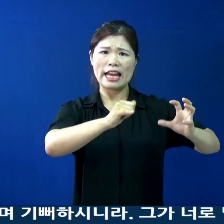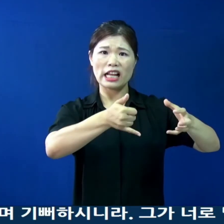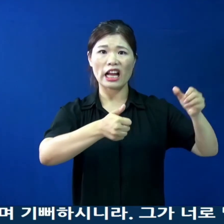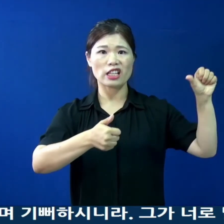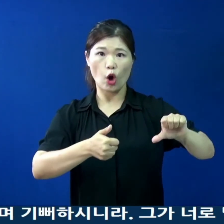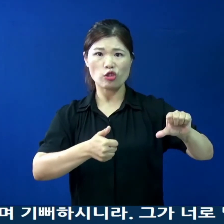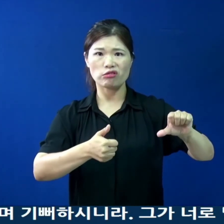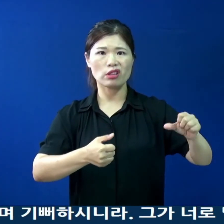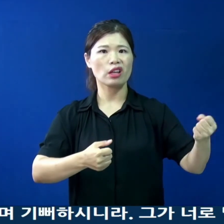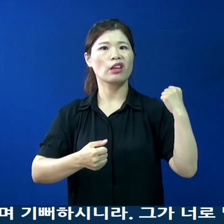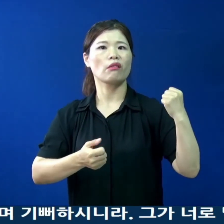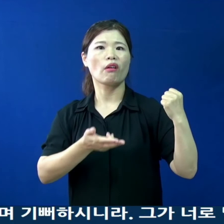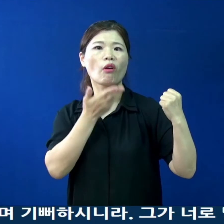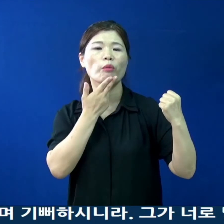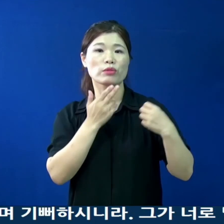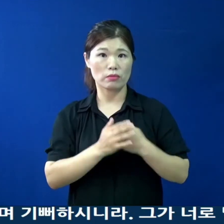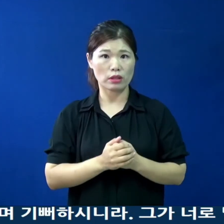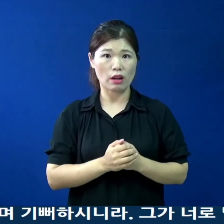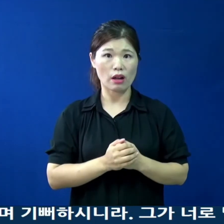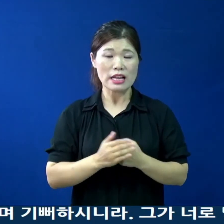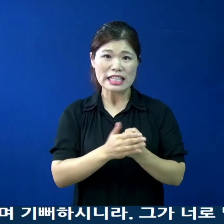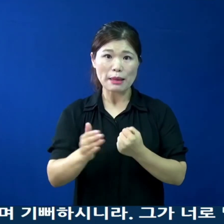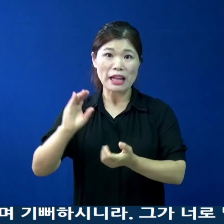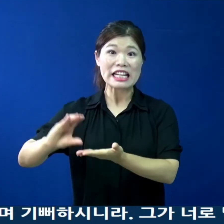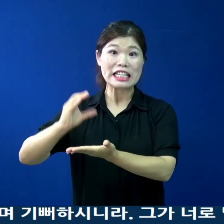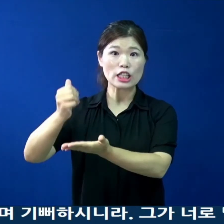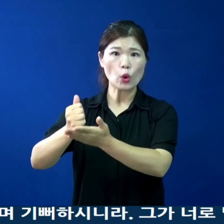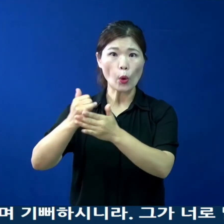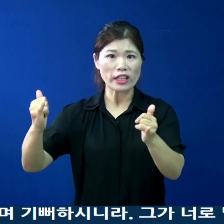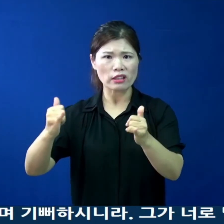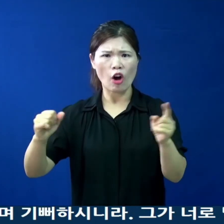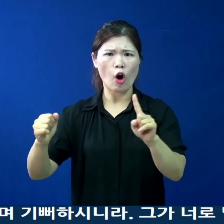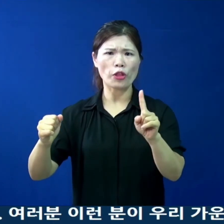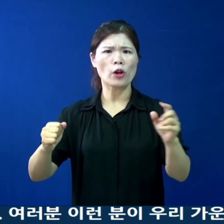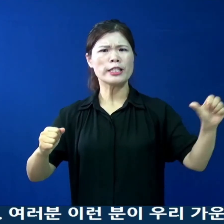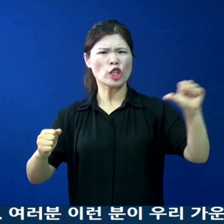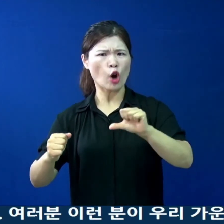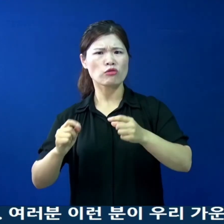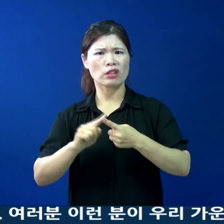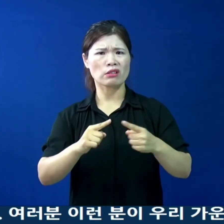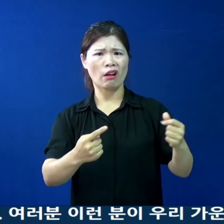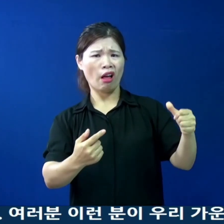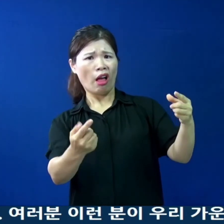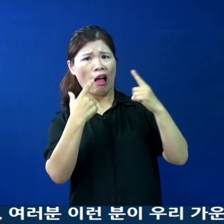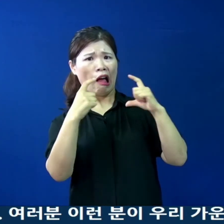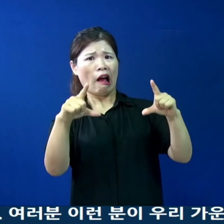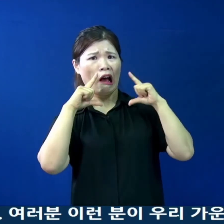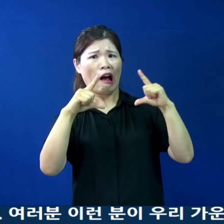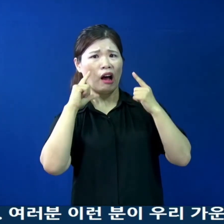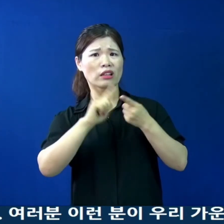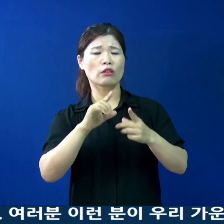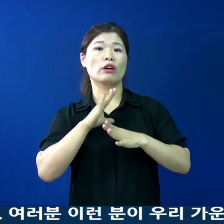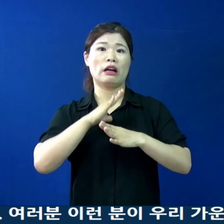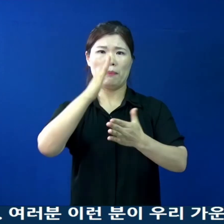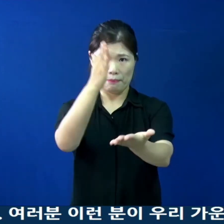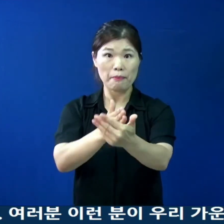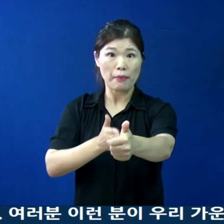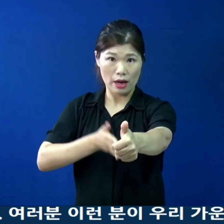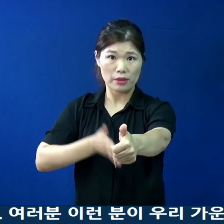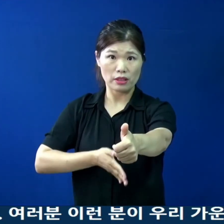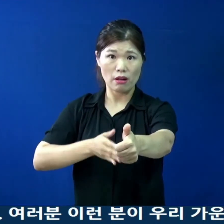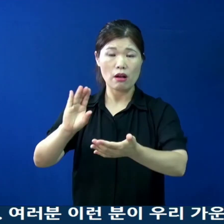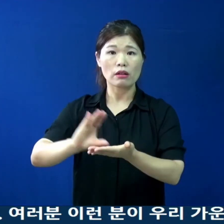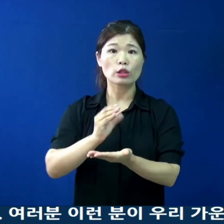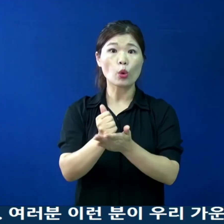없다입니다. 그렇기 때문에 그리스도인은 그 어떤 저주를 두려워할 필요가 없다는 것입니다. 그리고 그리스도인은